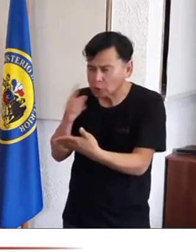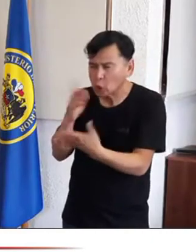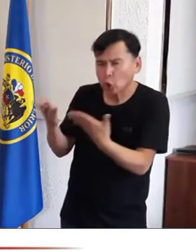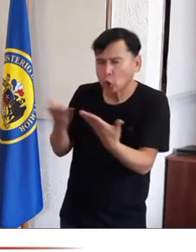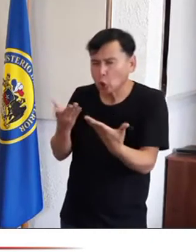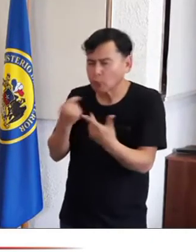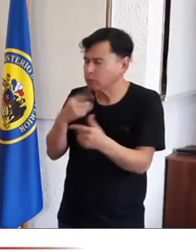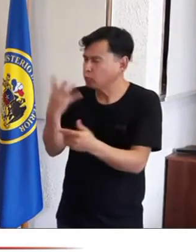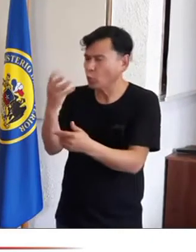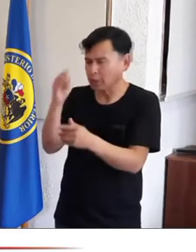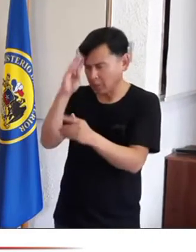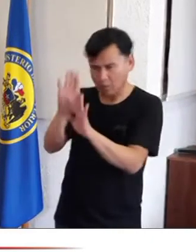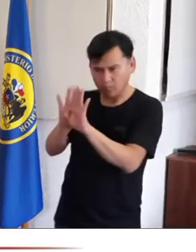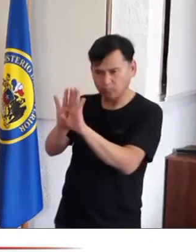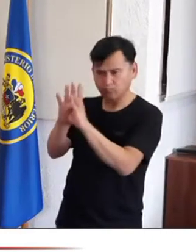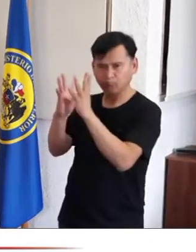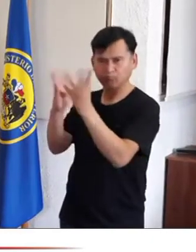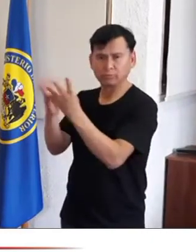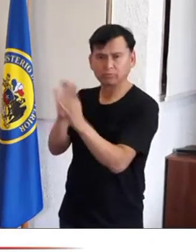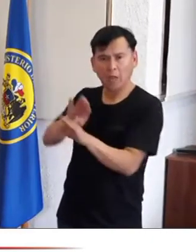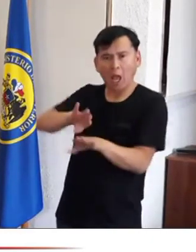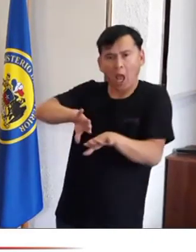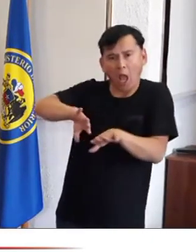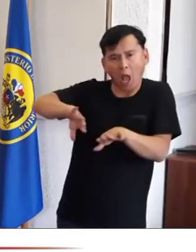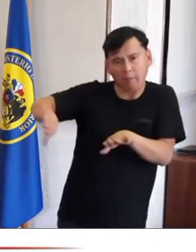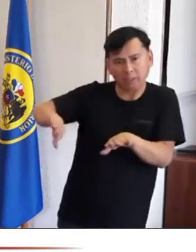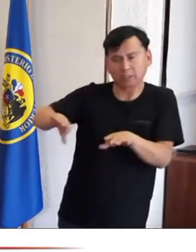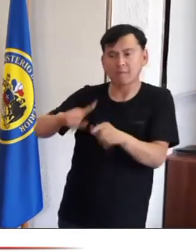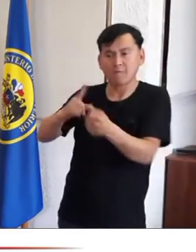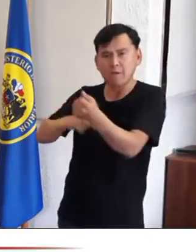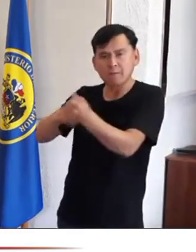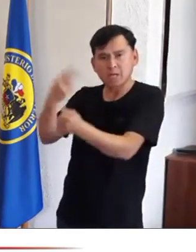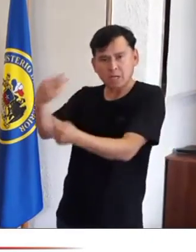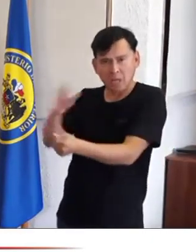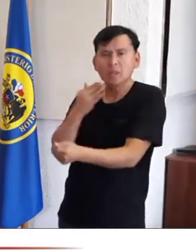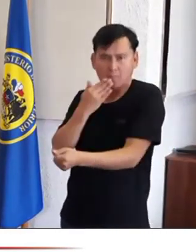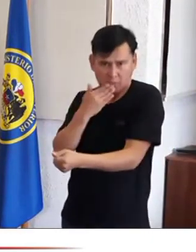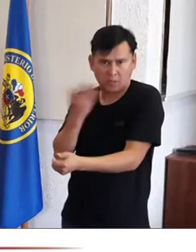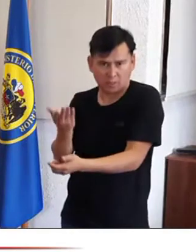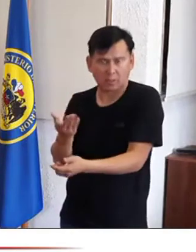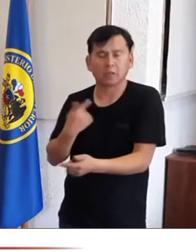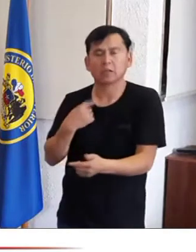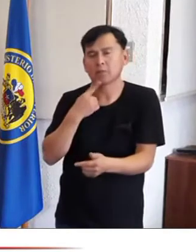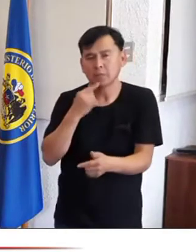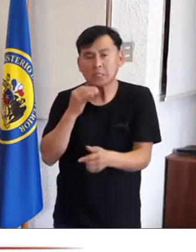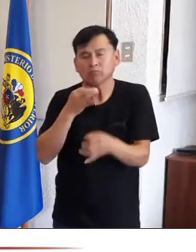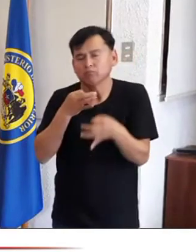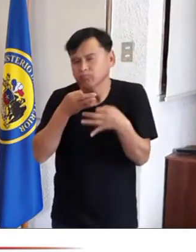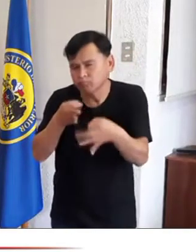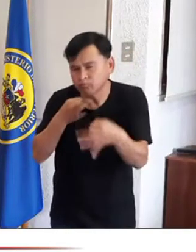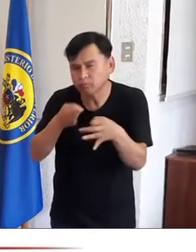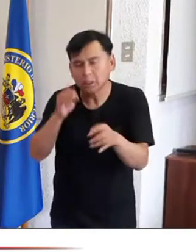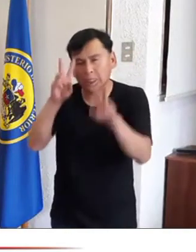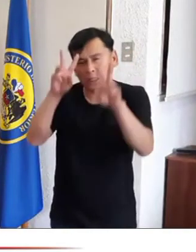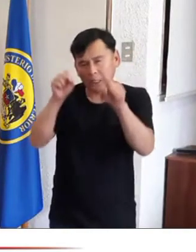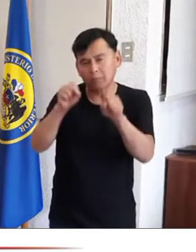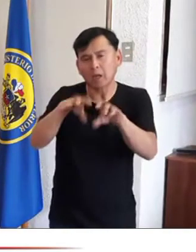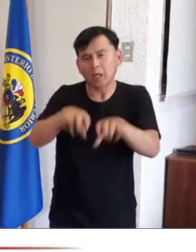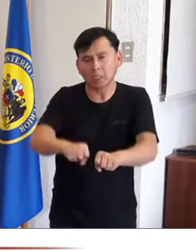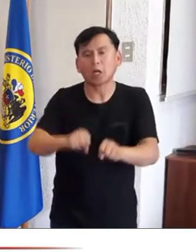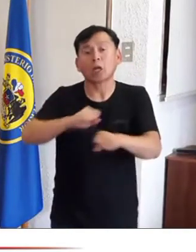cuarentena estricta tanto a profesionales de la salud y a familiares de esta persona, instruyéndose además la toma